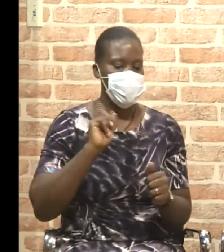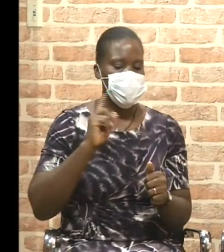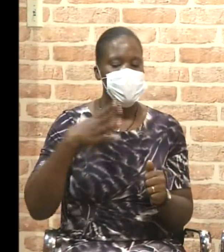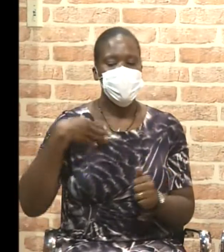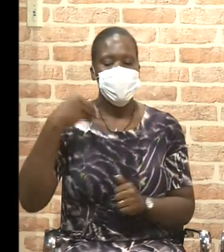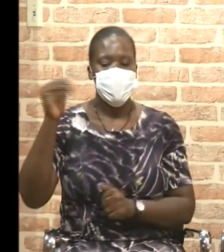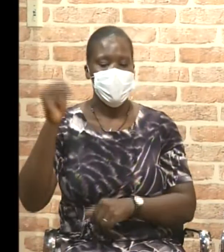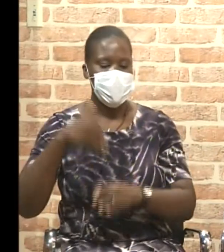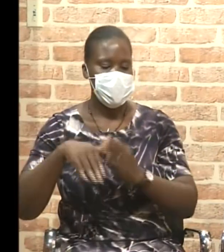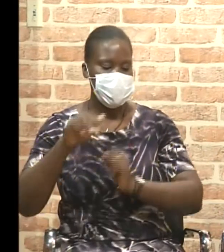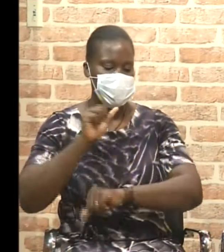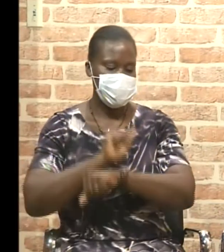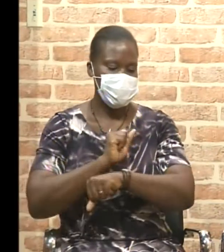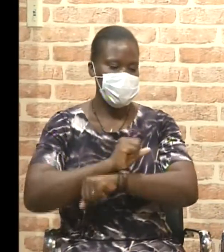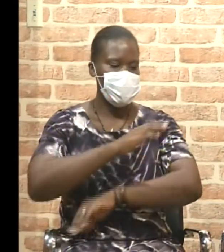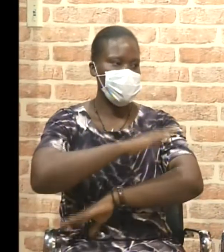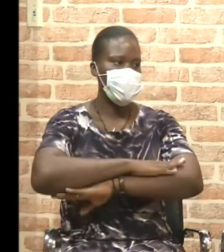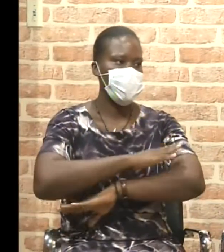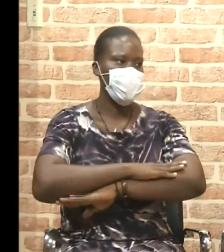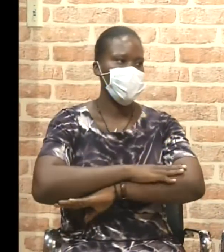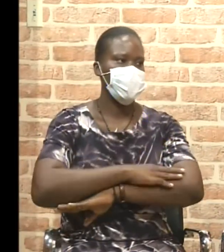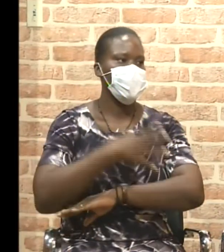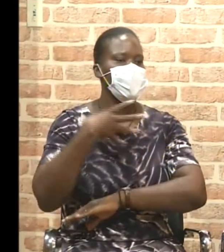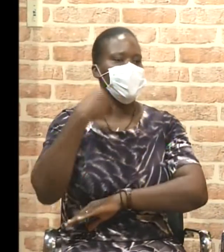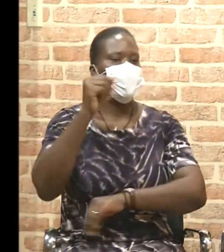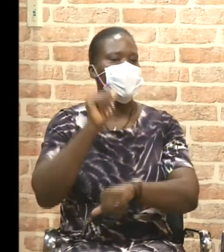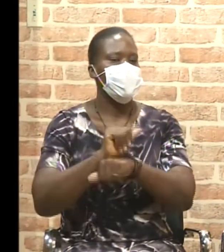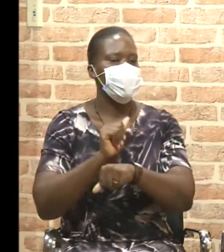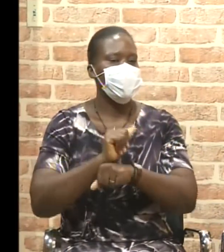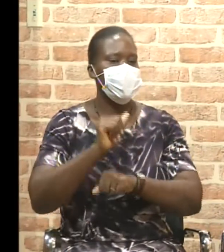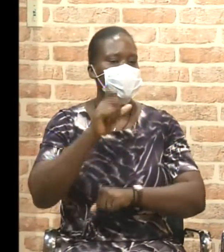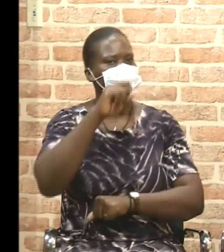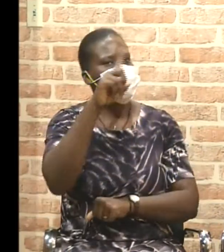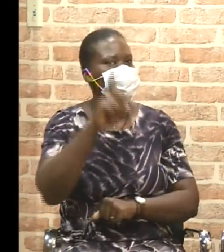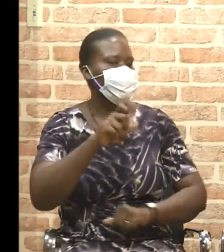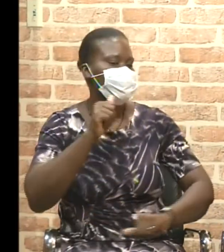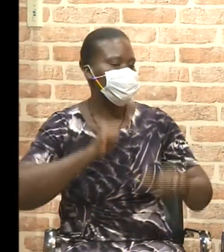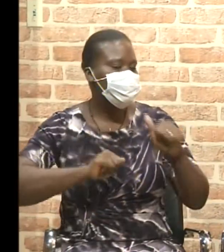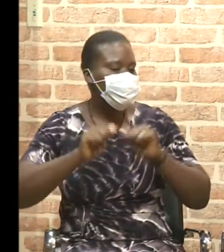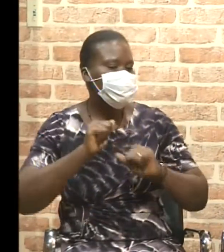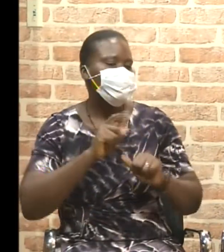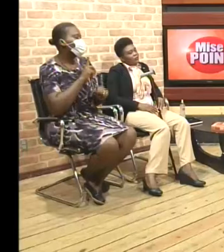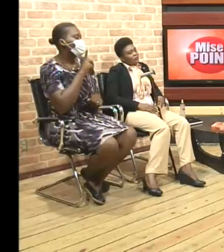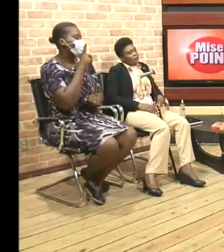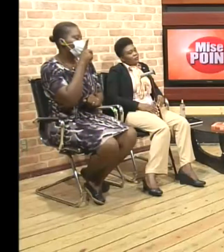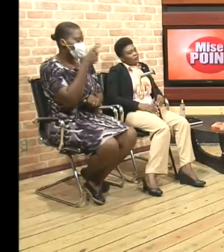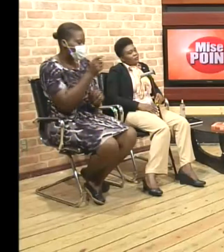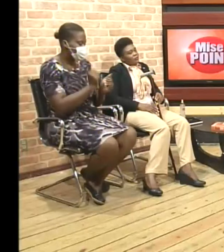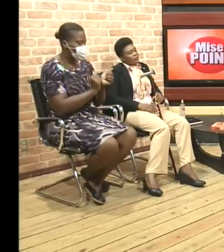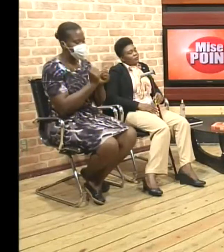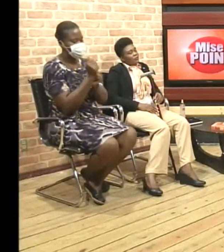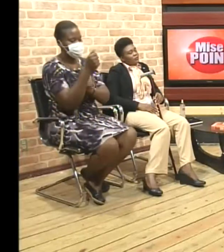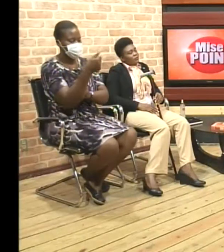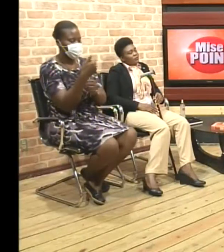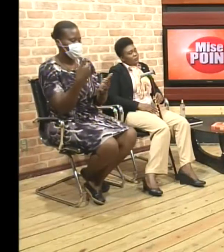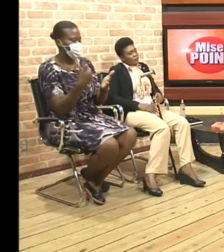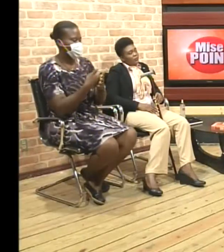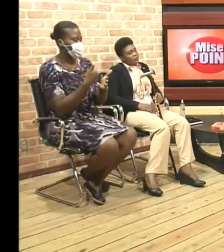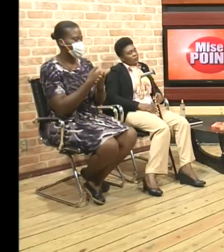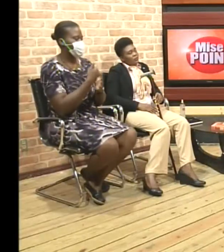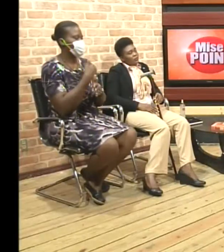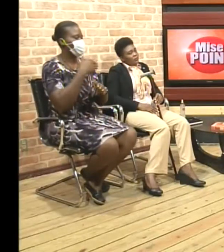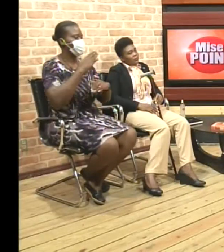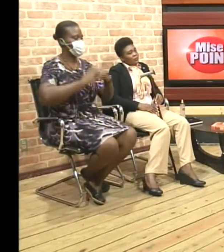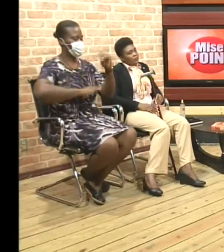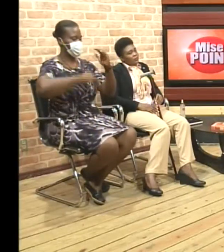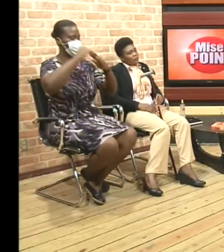dans le cadre de travail bureau. Bon, vous dites le travail en plus pour question accessibilité à toute nos réalités pendant pas ça jour, quand puis le nouveau bâtiment l'état a construit. Mm-hmm.